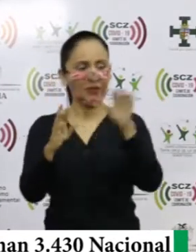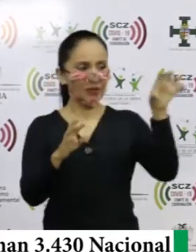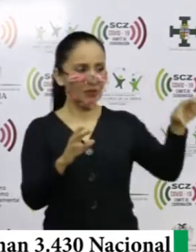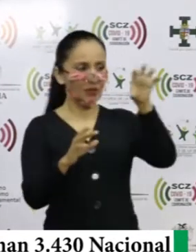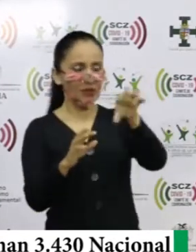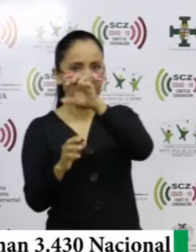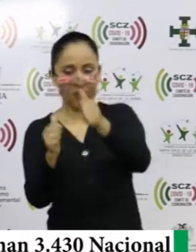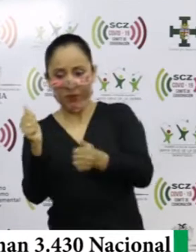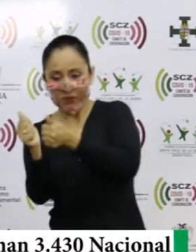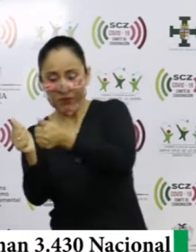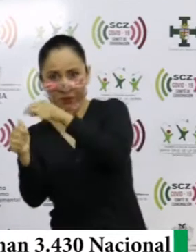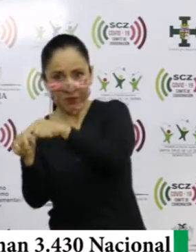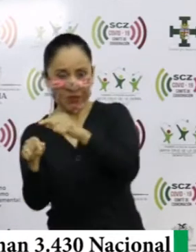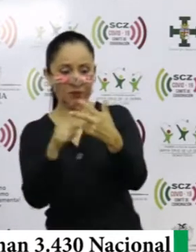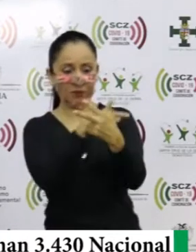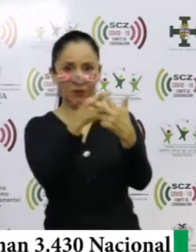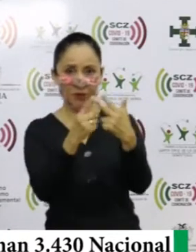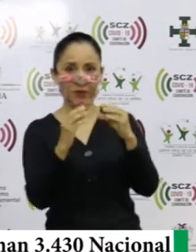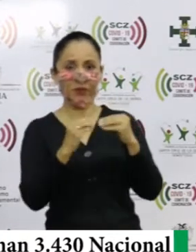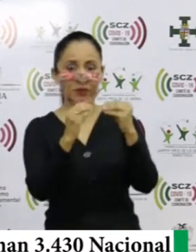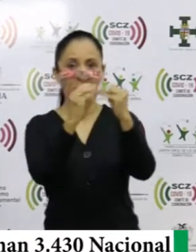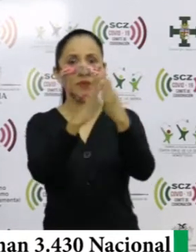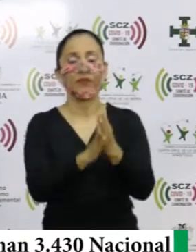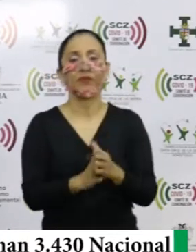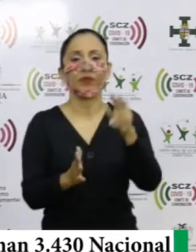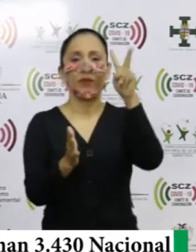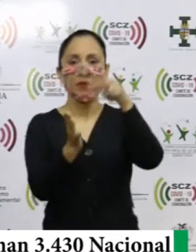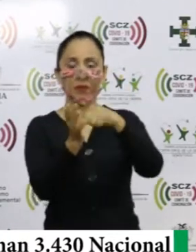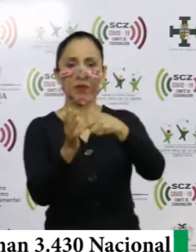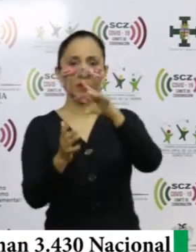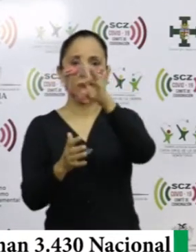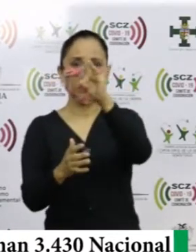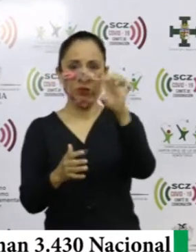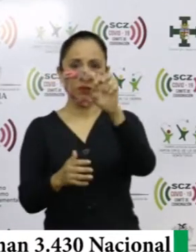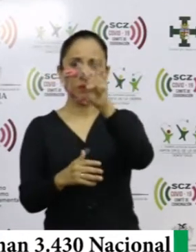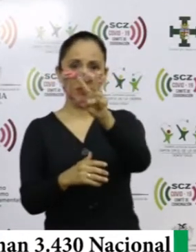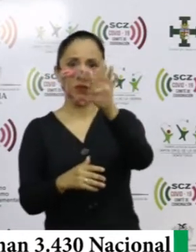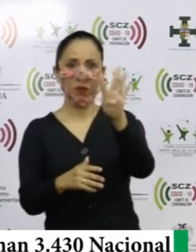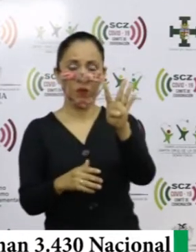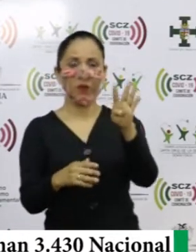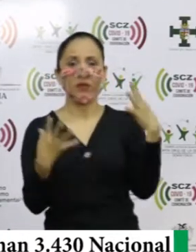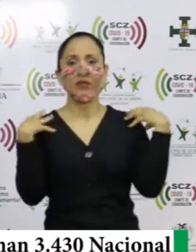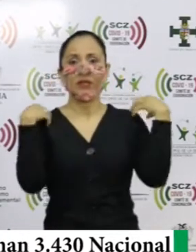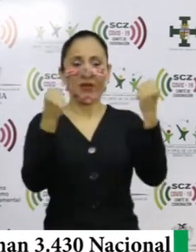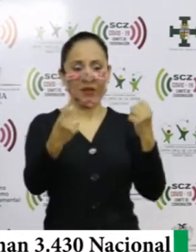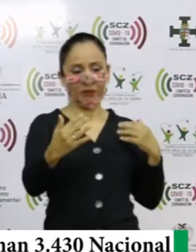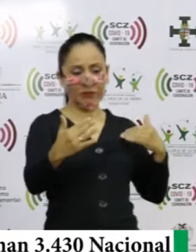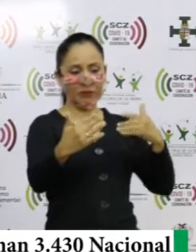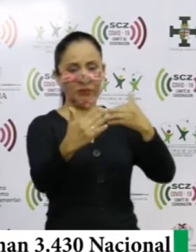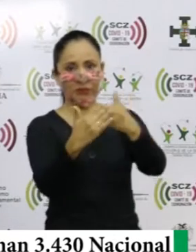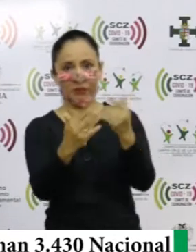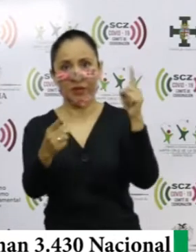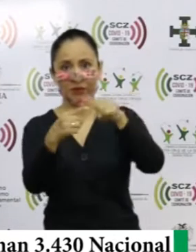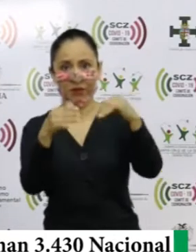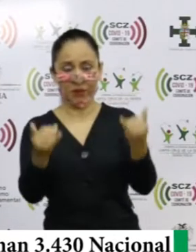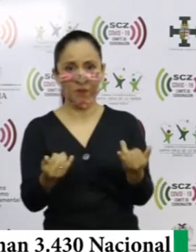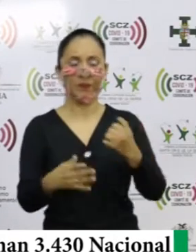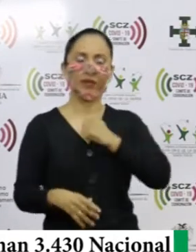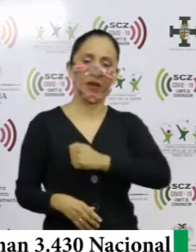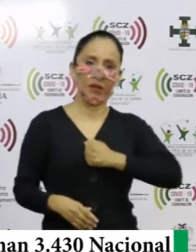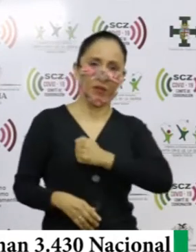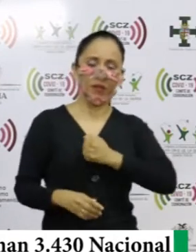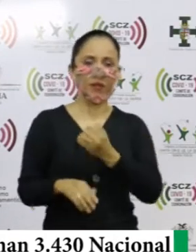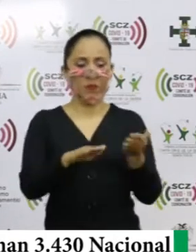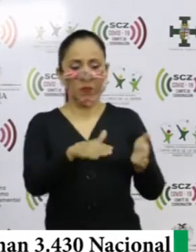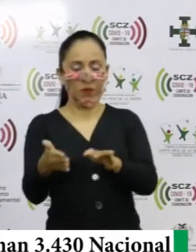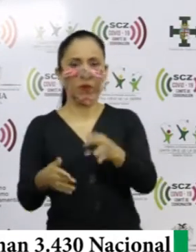seguimiento haciendo un total ahora de 2.824 pacientes recuperados hoy lamentamos el